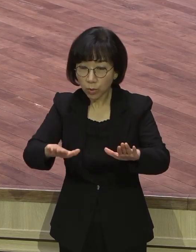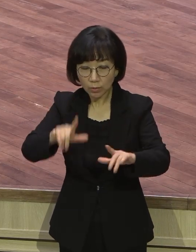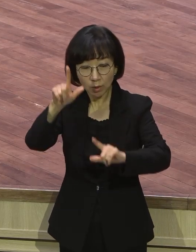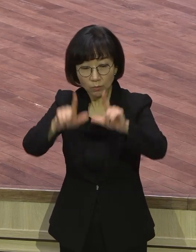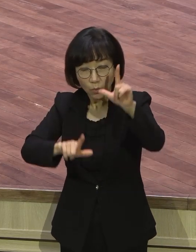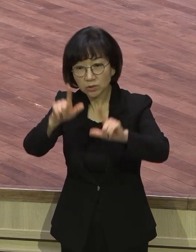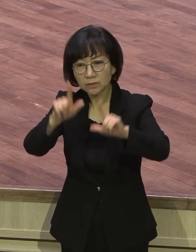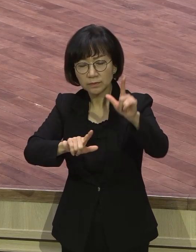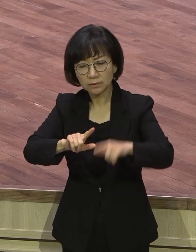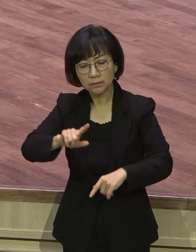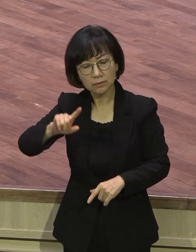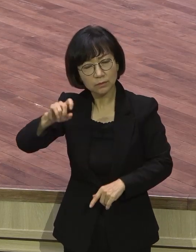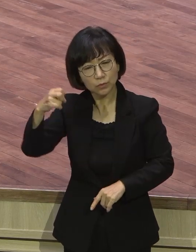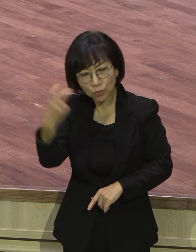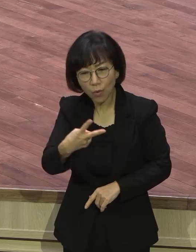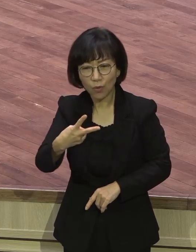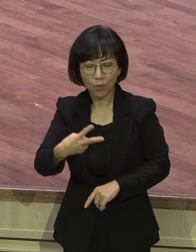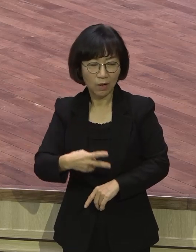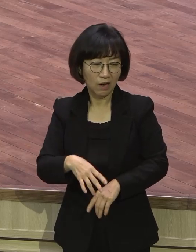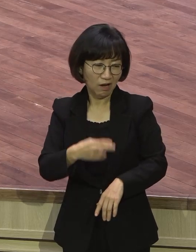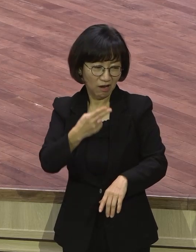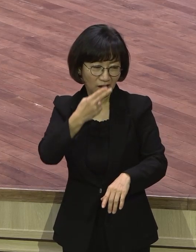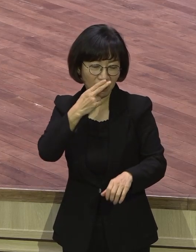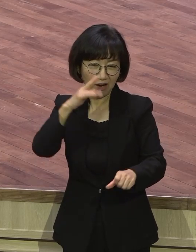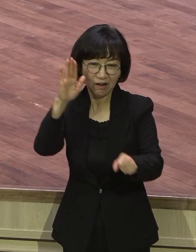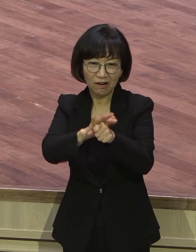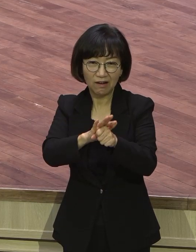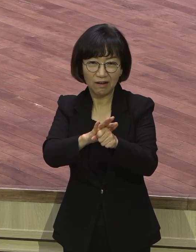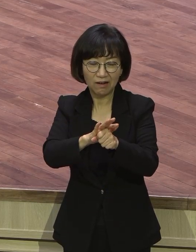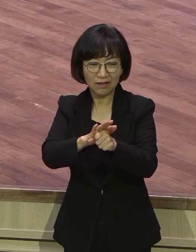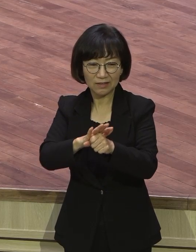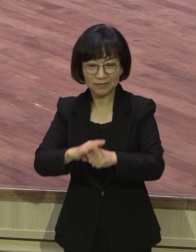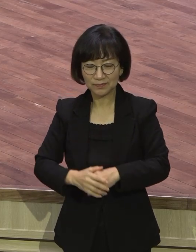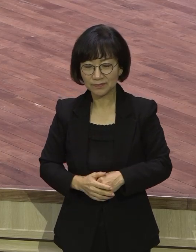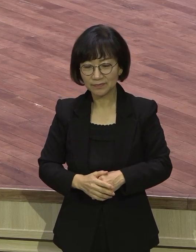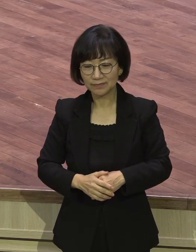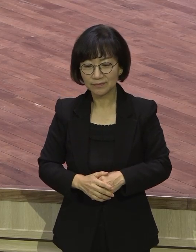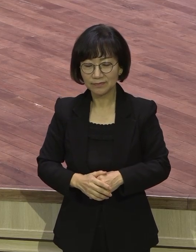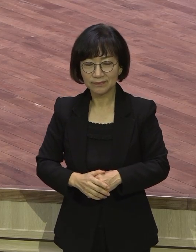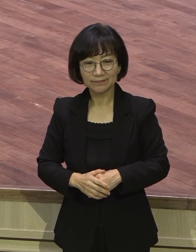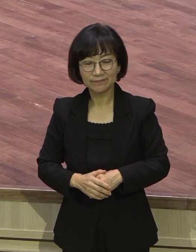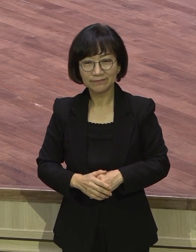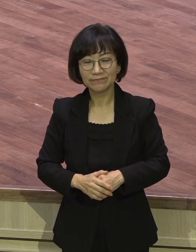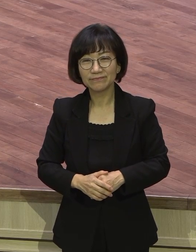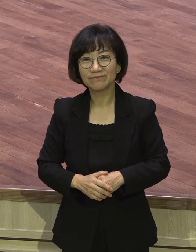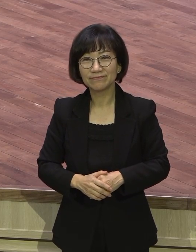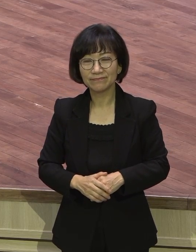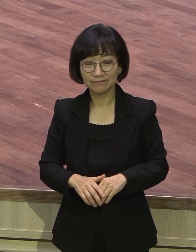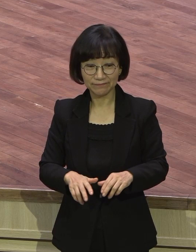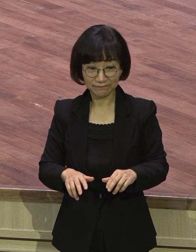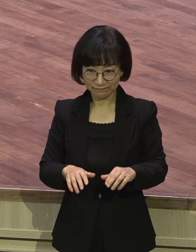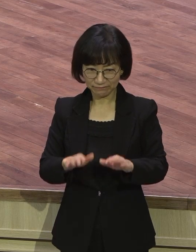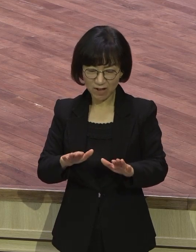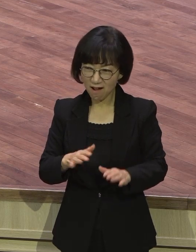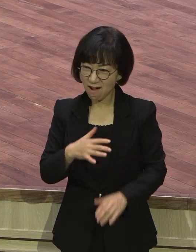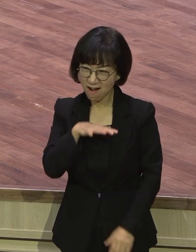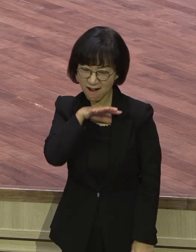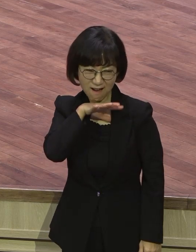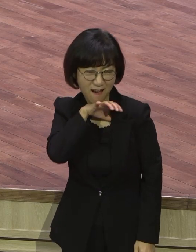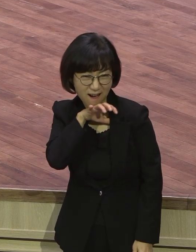정말 어떻게 이럴 수가 있을까라는 말이 그렇게 절로 나옵니다 이번에는 불평 원망